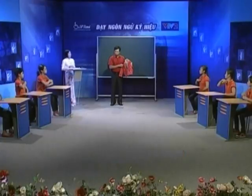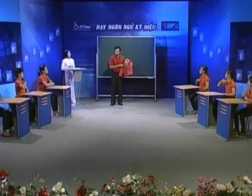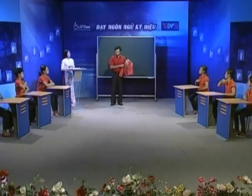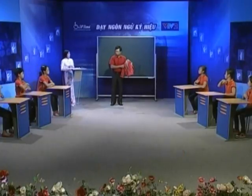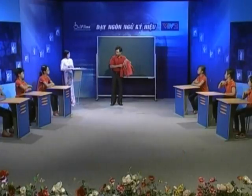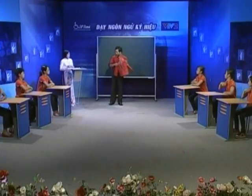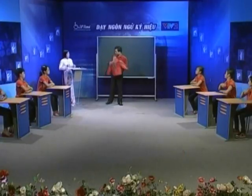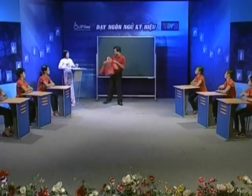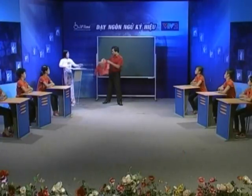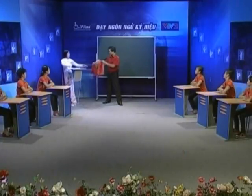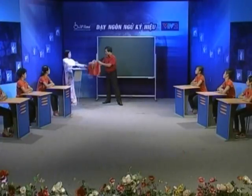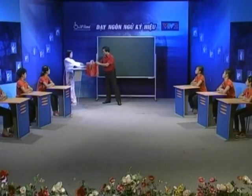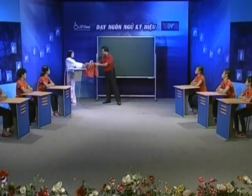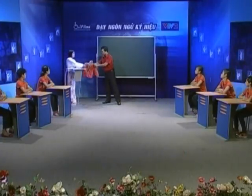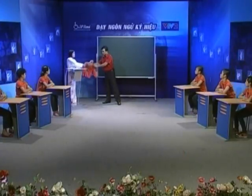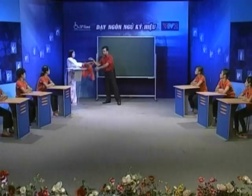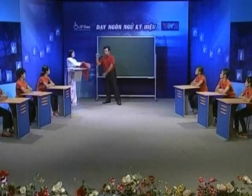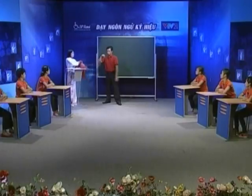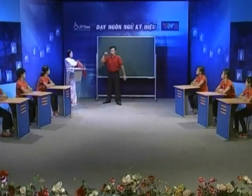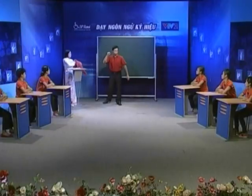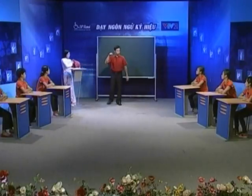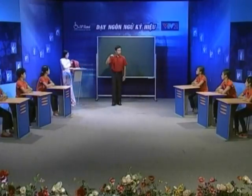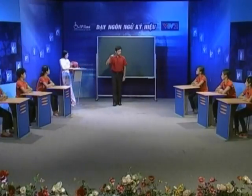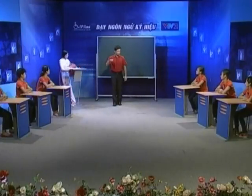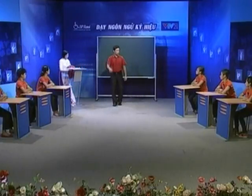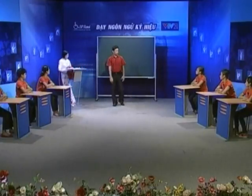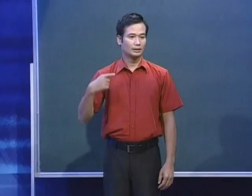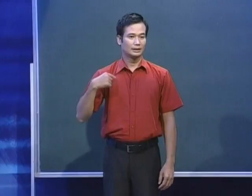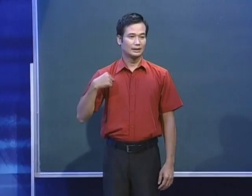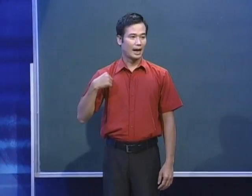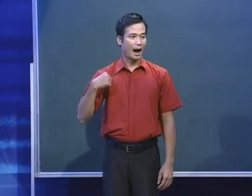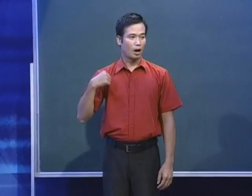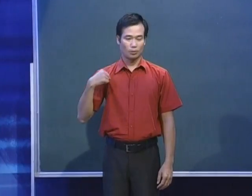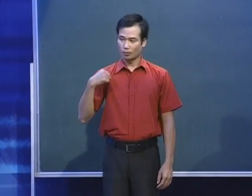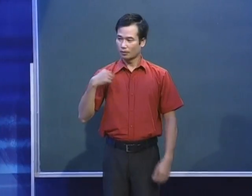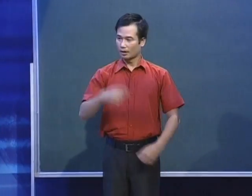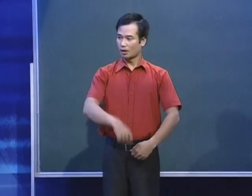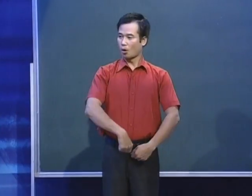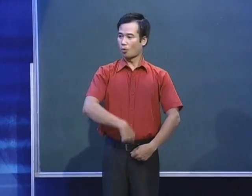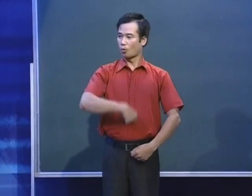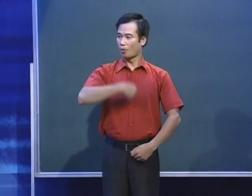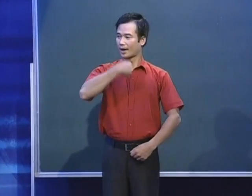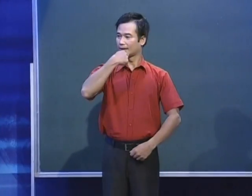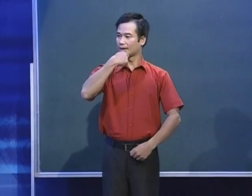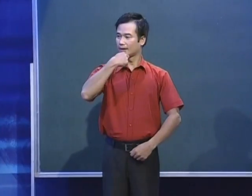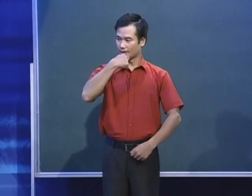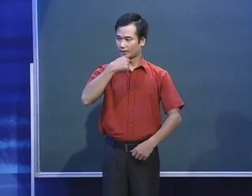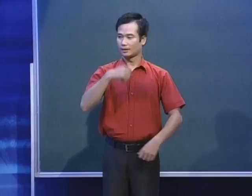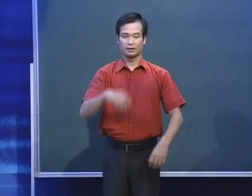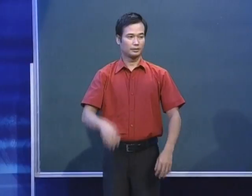Đúng rồi, đây là áo khoác. Chúng ta cùng học ký hiệu áo khoác nhé. Động tác thứ nhất, tay phải nắm, ngón tay cái và ngón trỏ